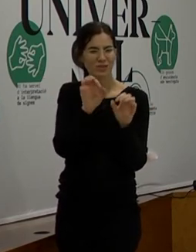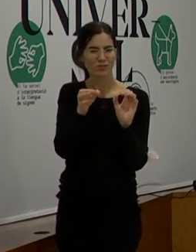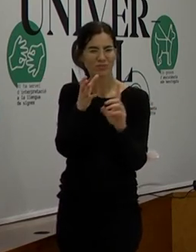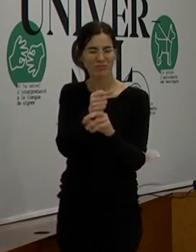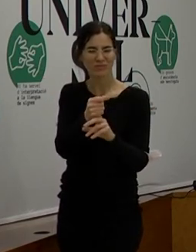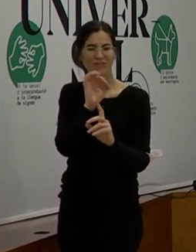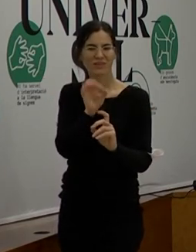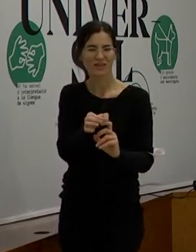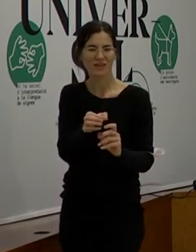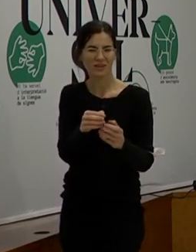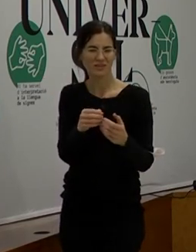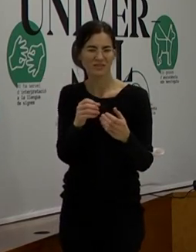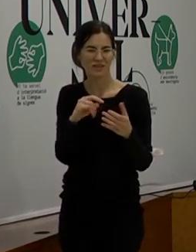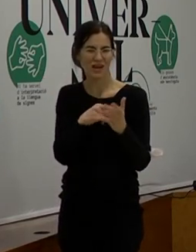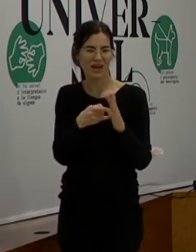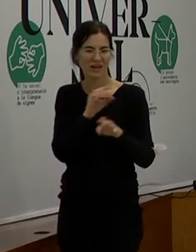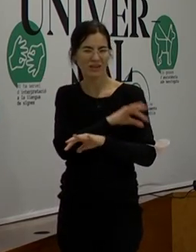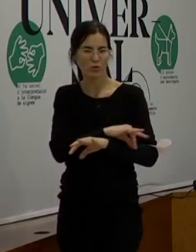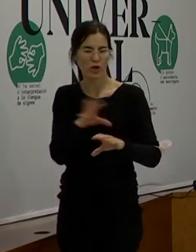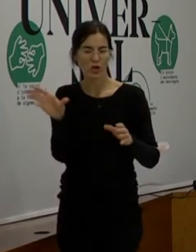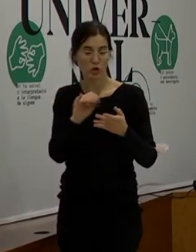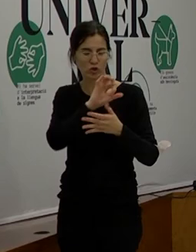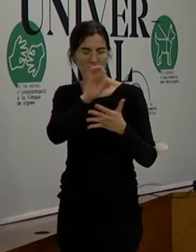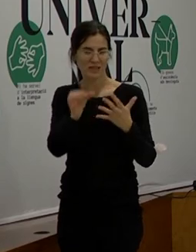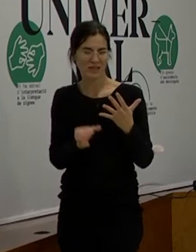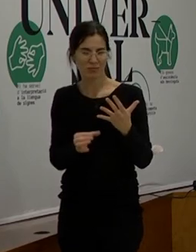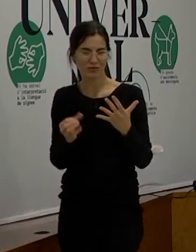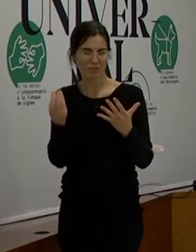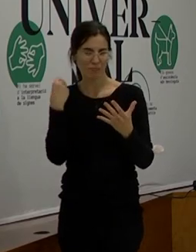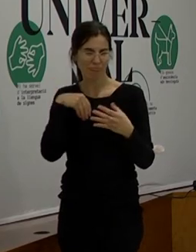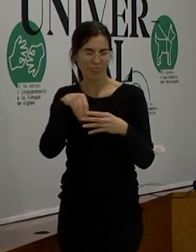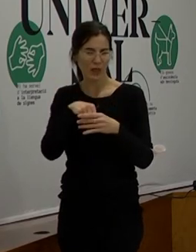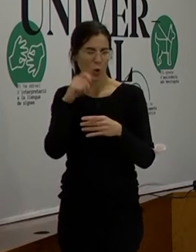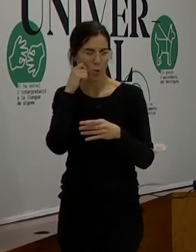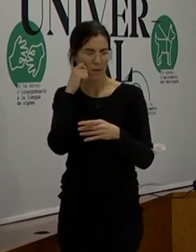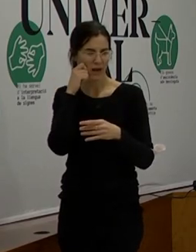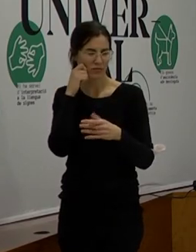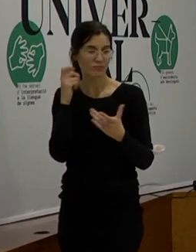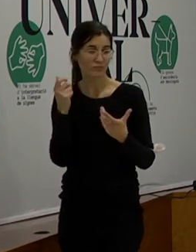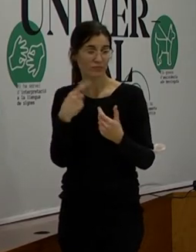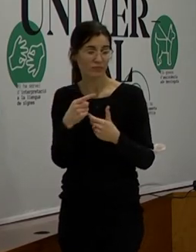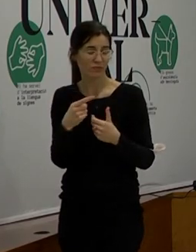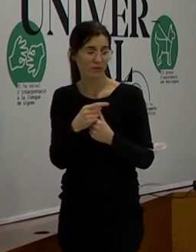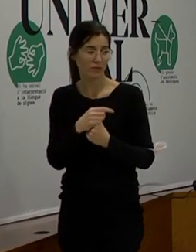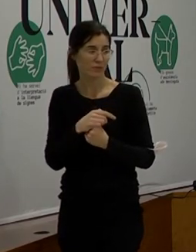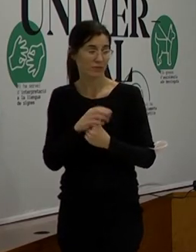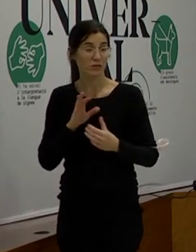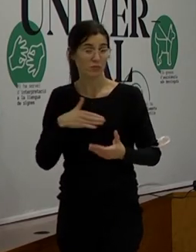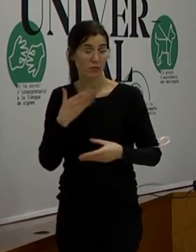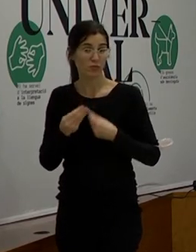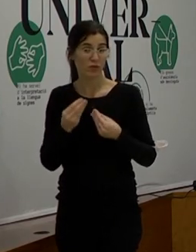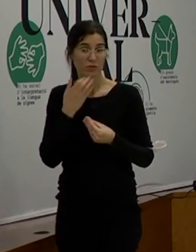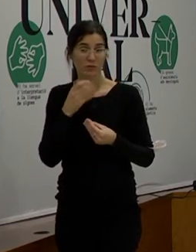arquitectura. Inclou tots els sentits de l'ésser humà. I no es nota, però hi són. I es pot fer. I